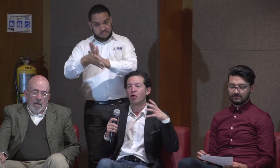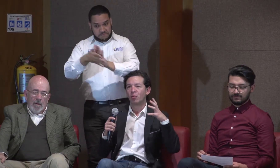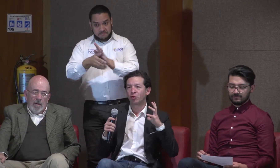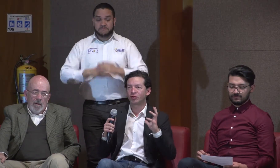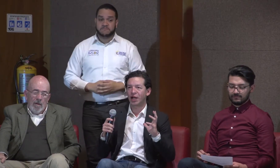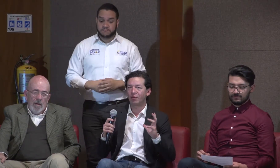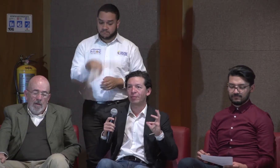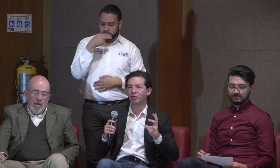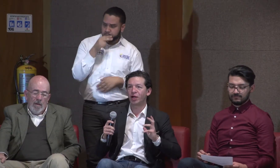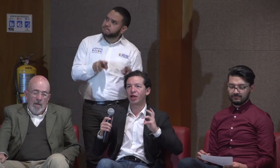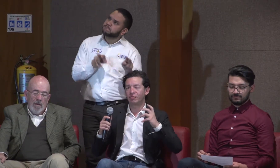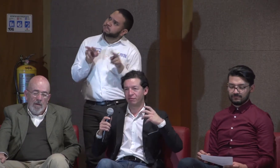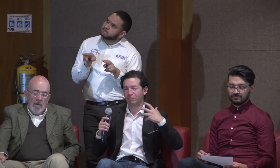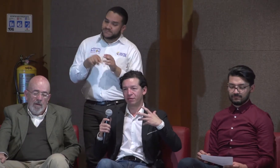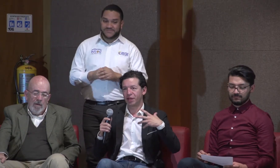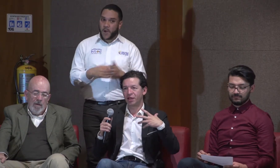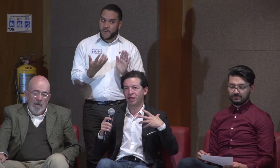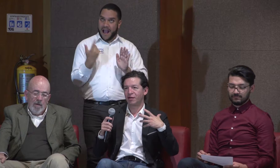como mostrar a una persona